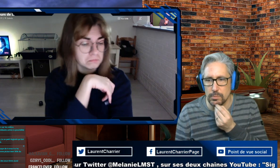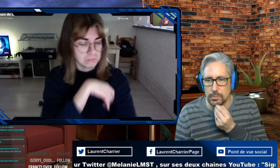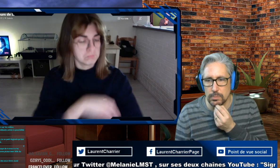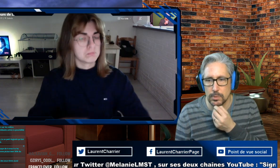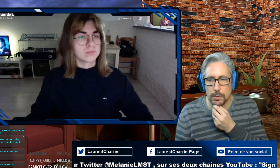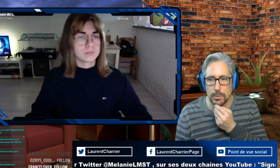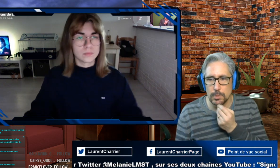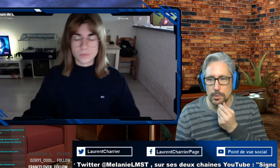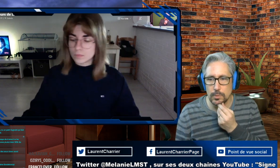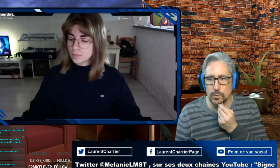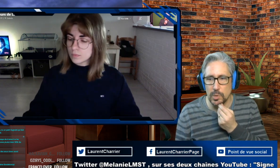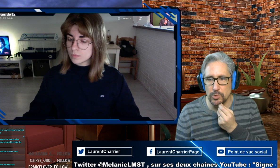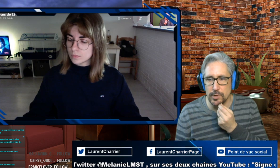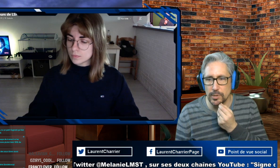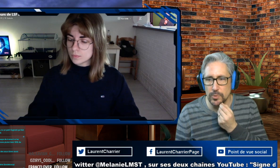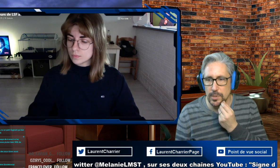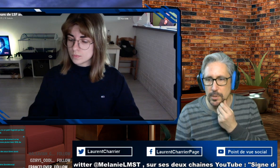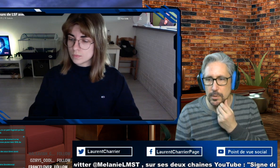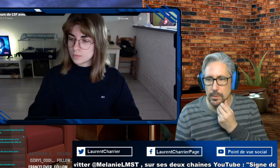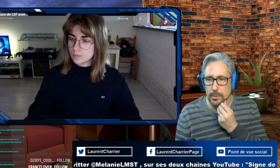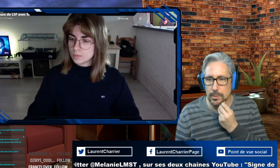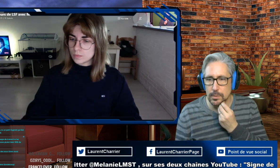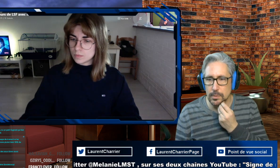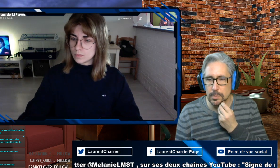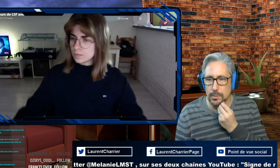module ou c'est un module gratuit?